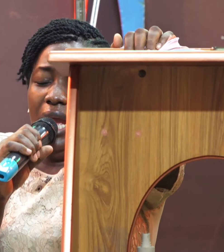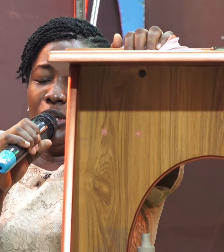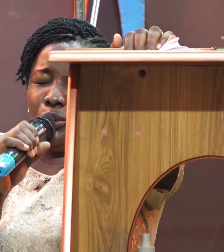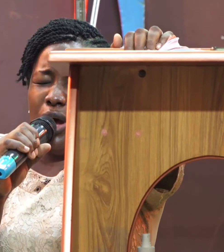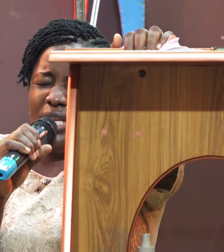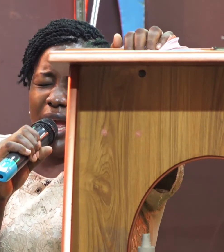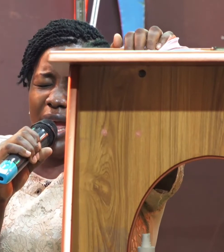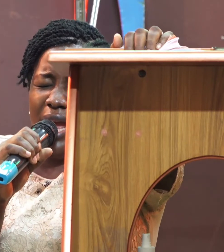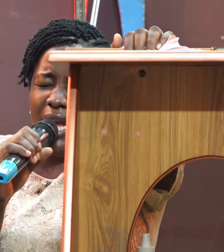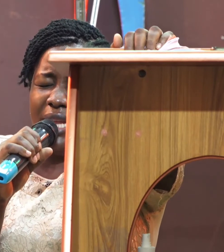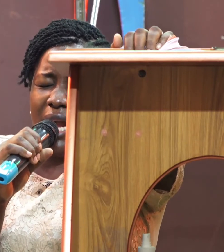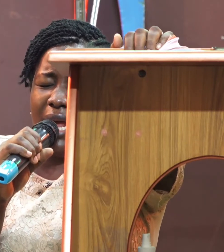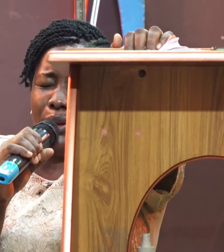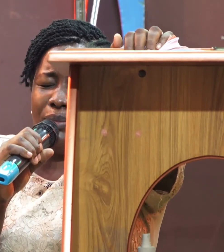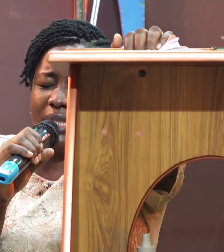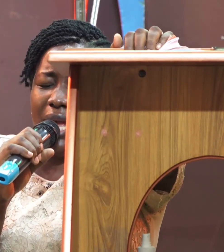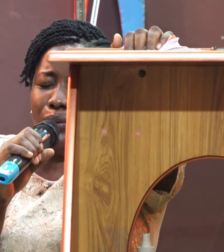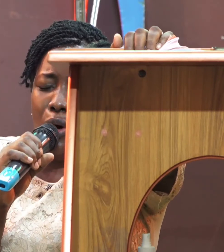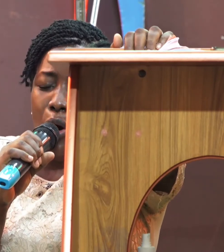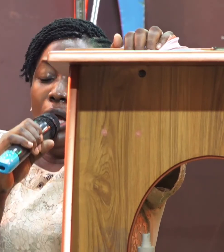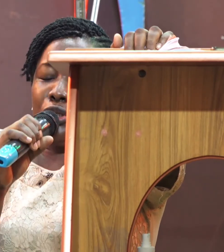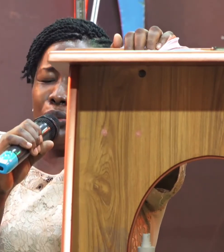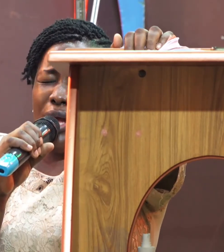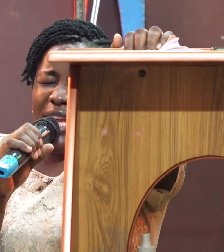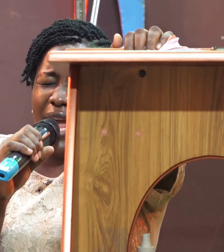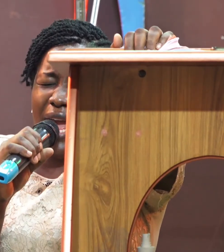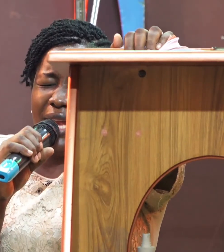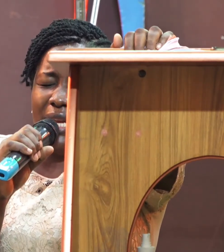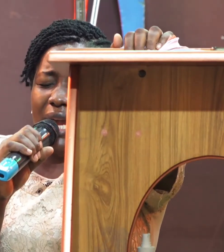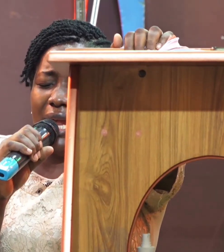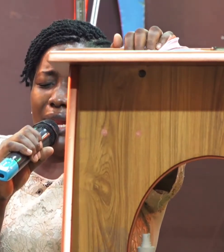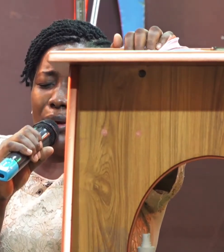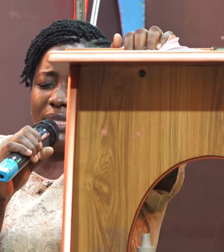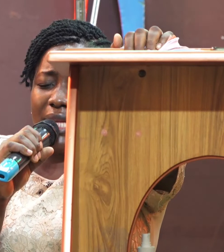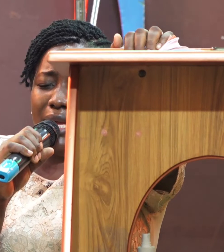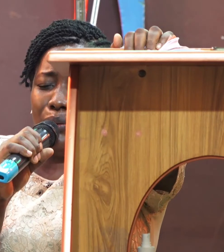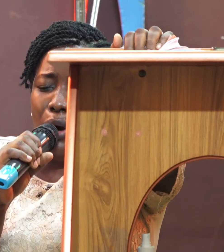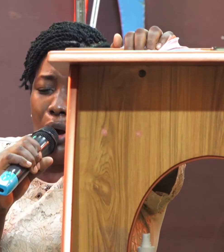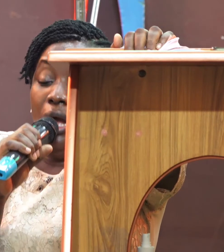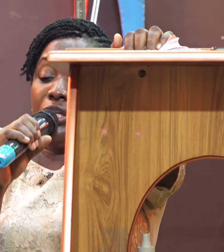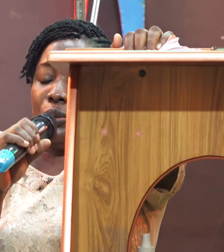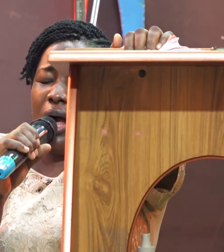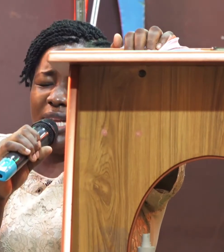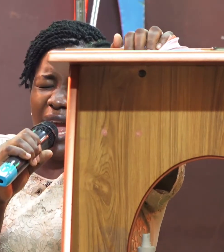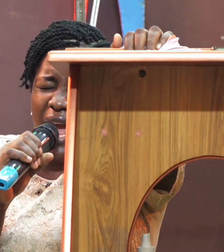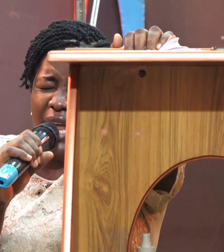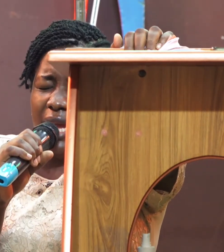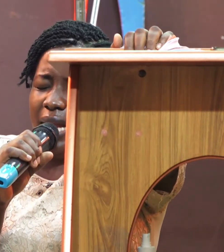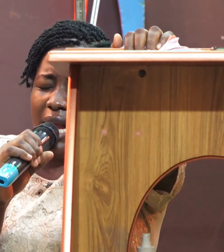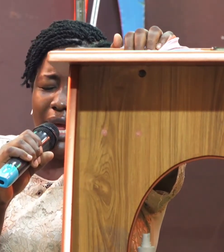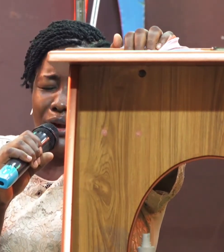tuwonye. Tuwonye netagala lio msai kwa. Tuwonye netagala lio msai kwa.